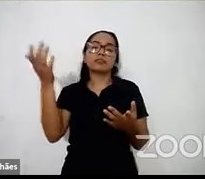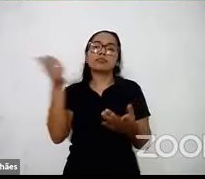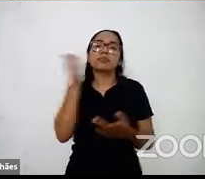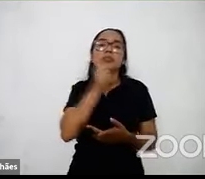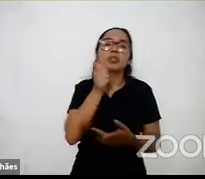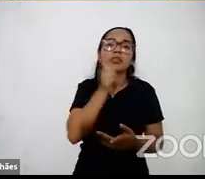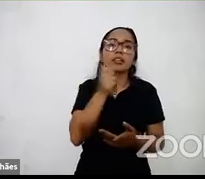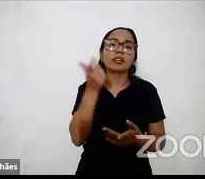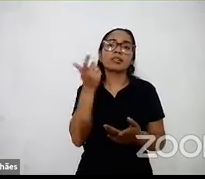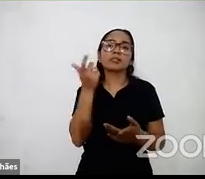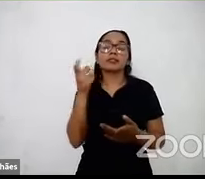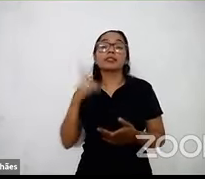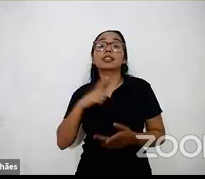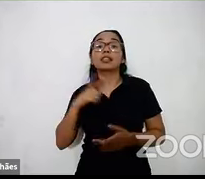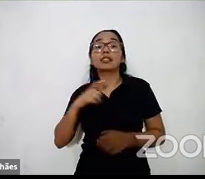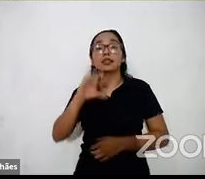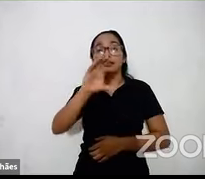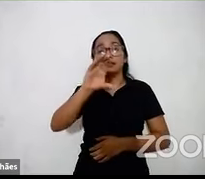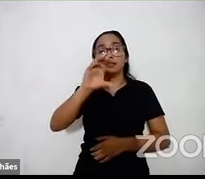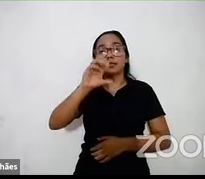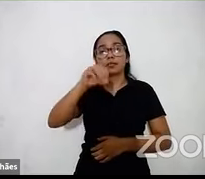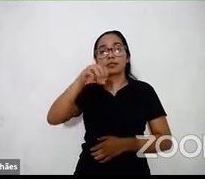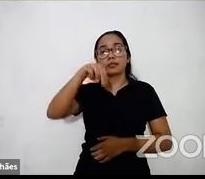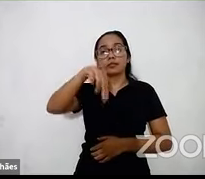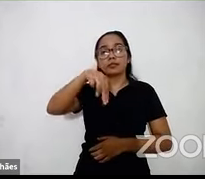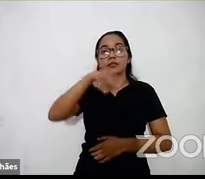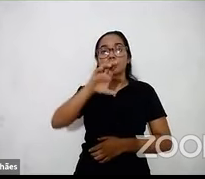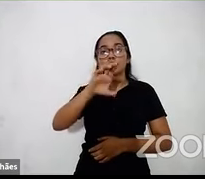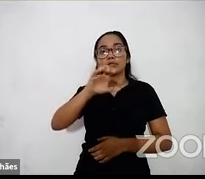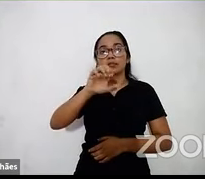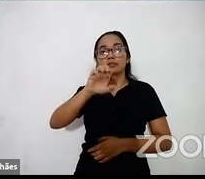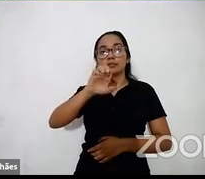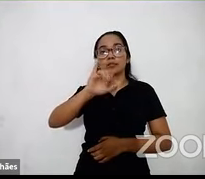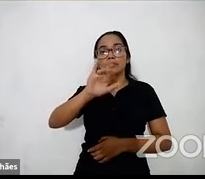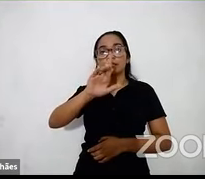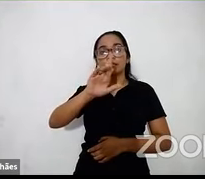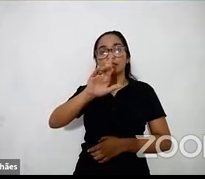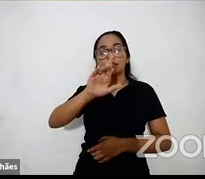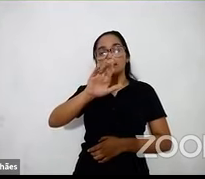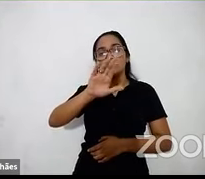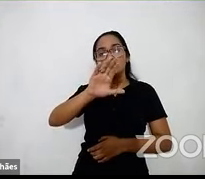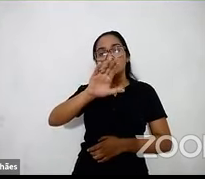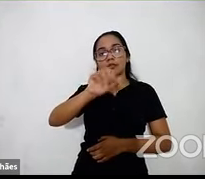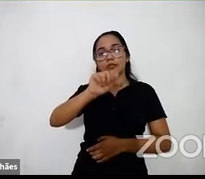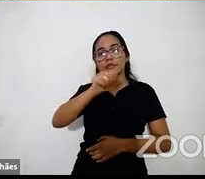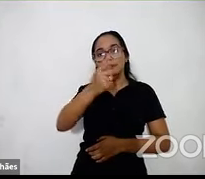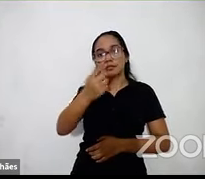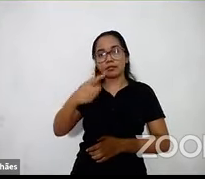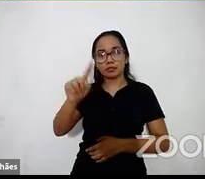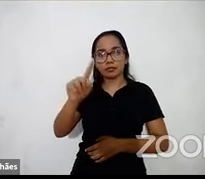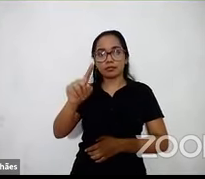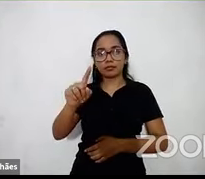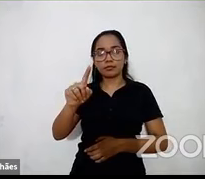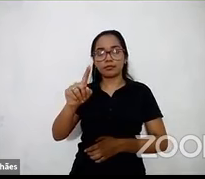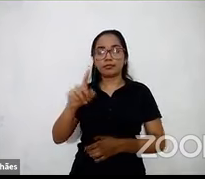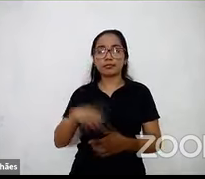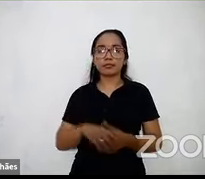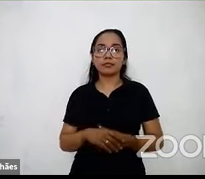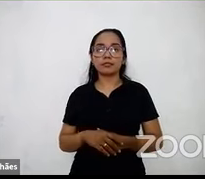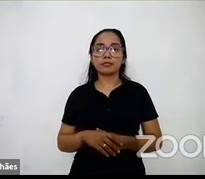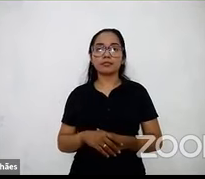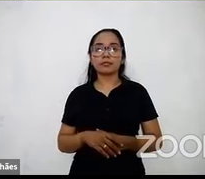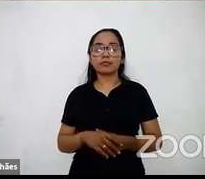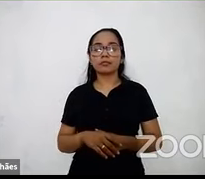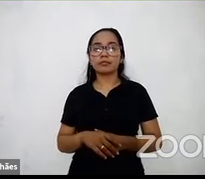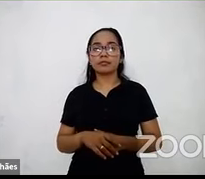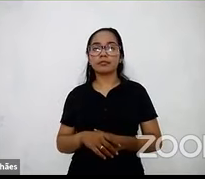é agente de a comunitária de saúde, obrigado, Conceição. A Conceição disse assim, maldito essa política de